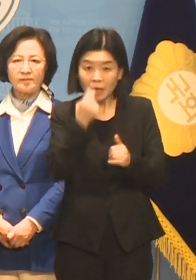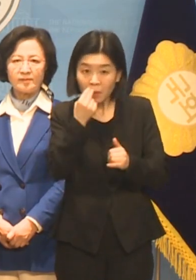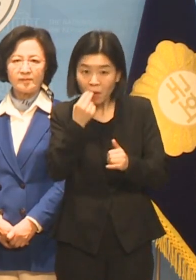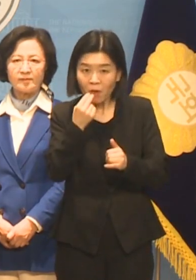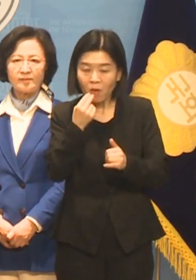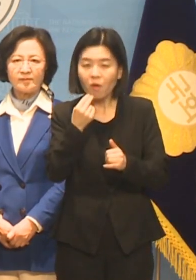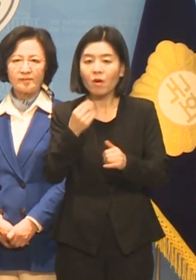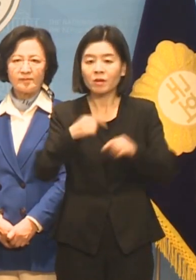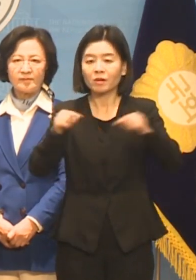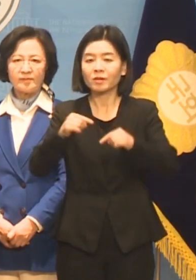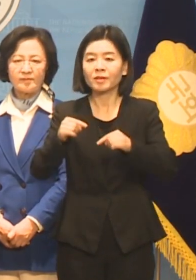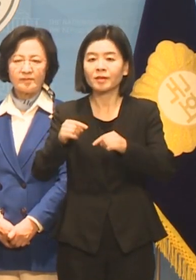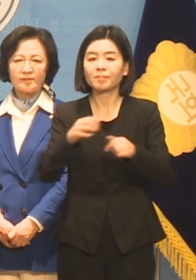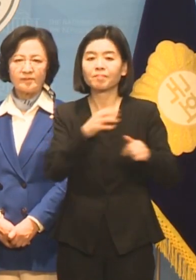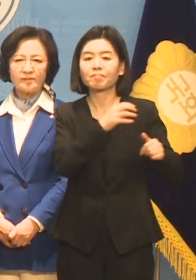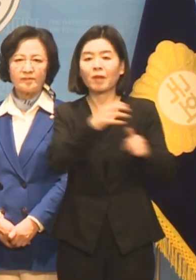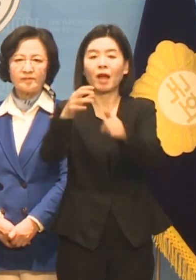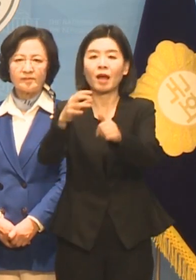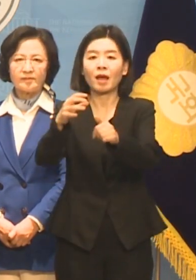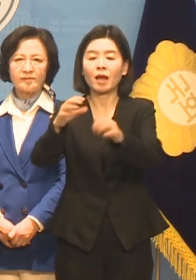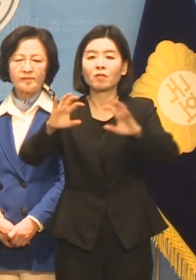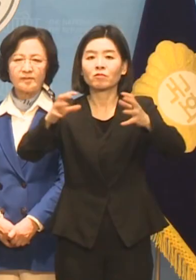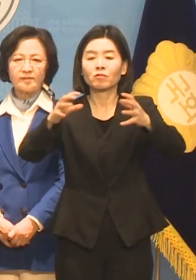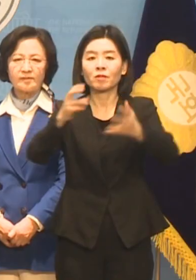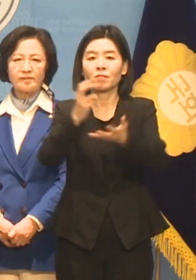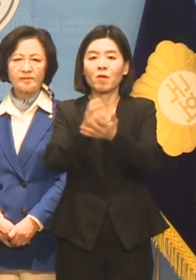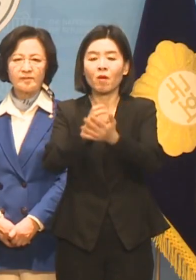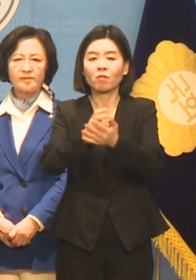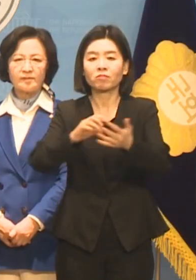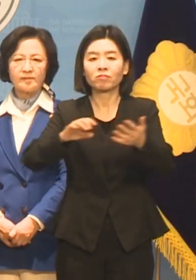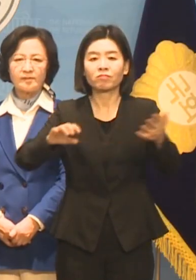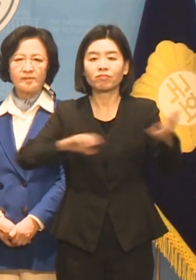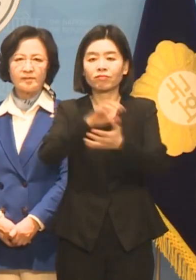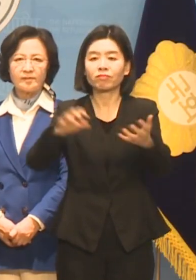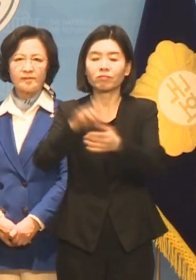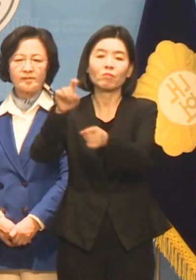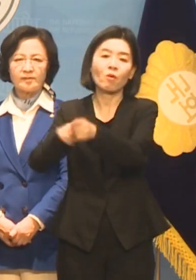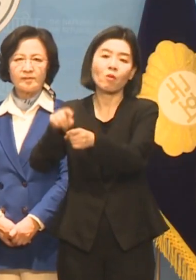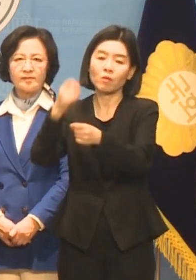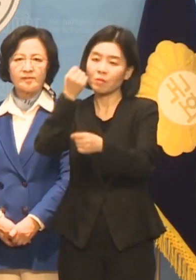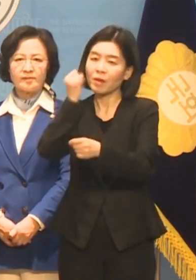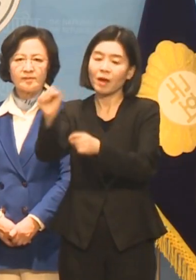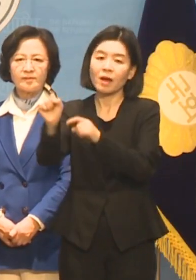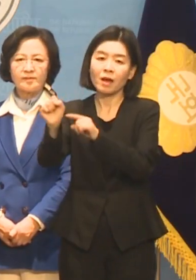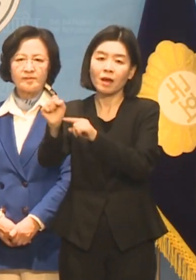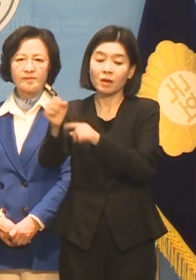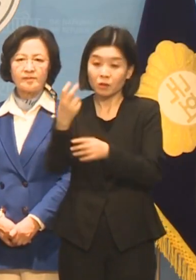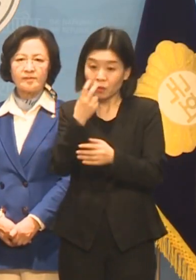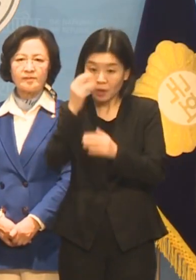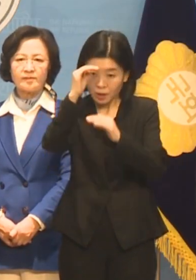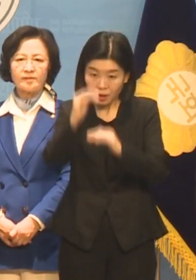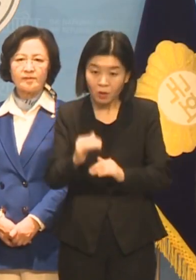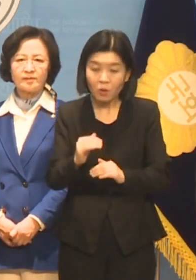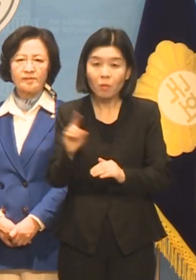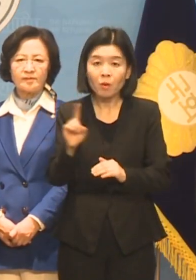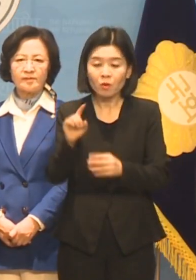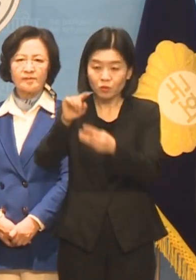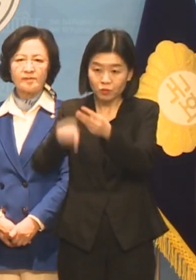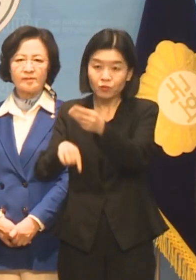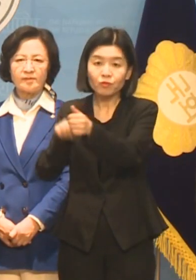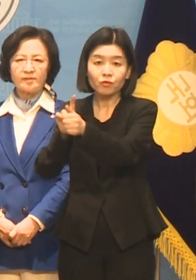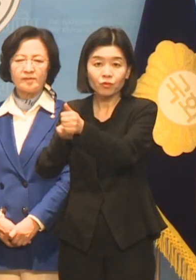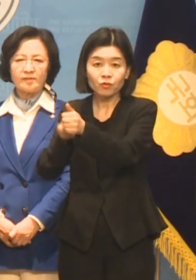삼아 헌정 질서를 유린하려 했습니다. 조사단의 내부 제보와 조사 결과 윤석열 정권이